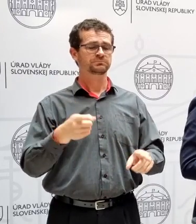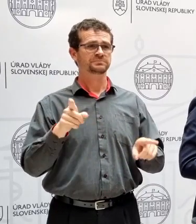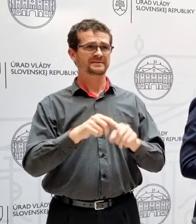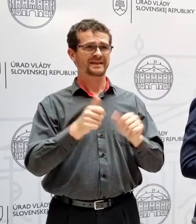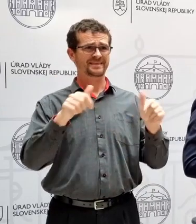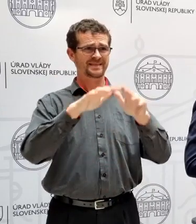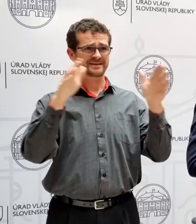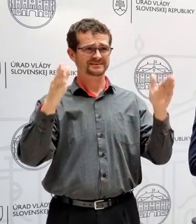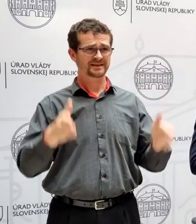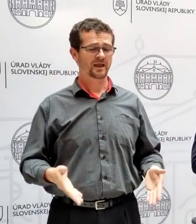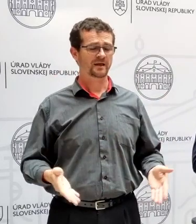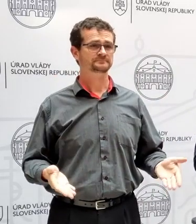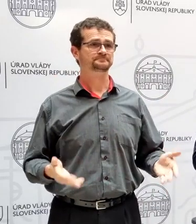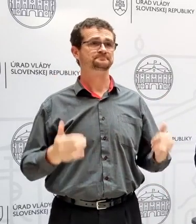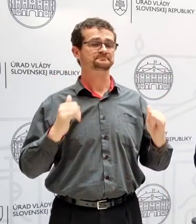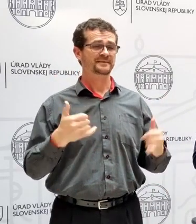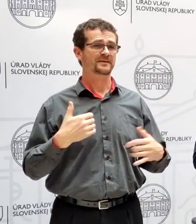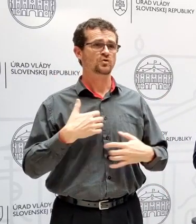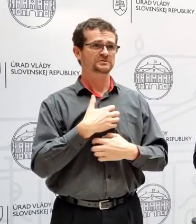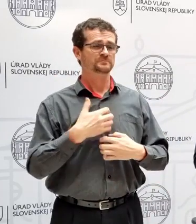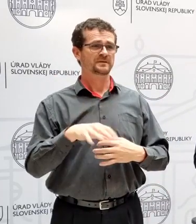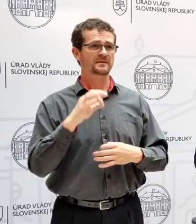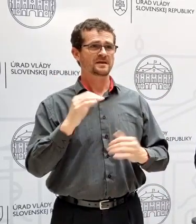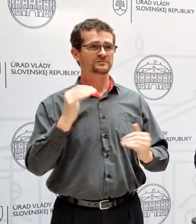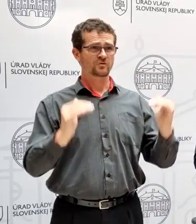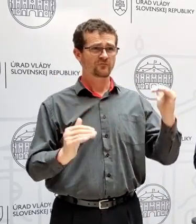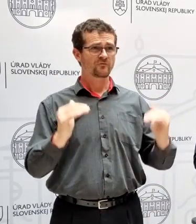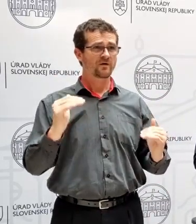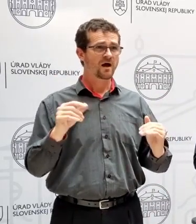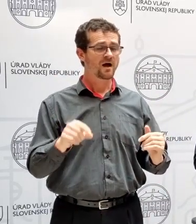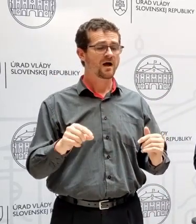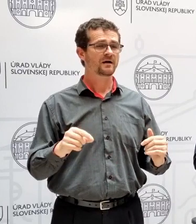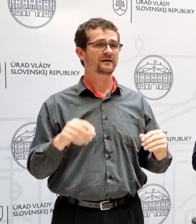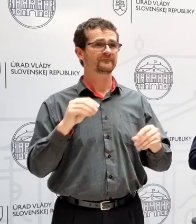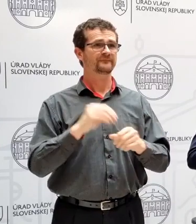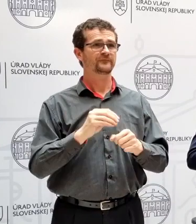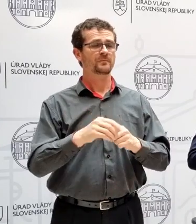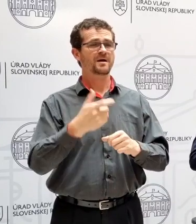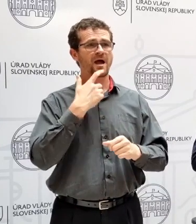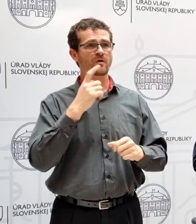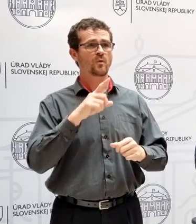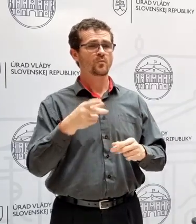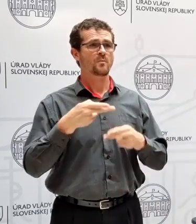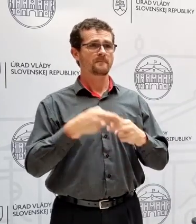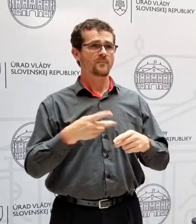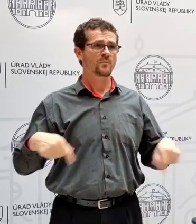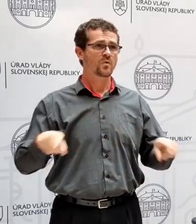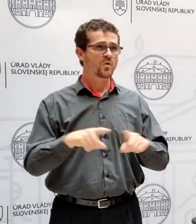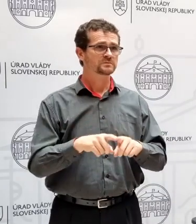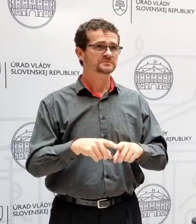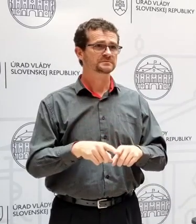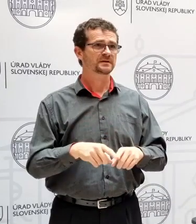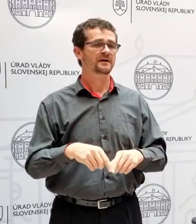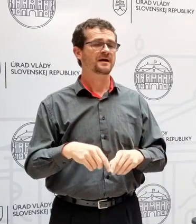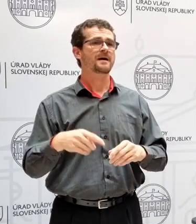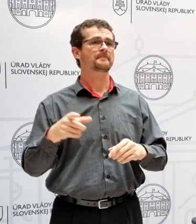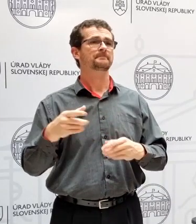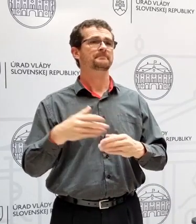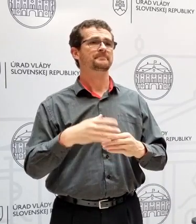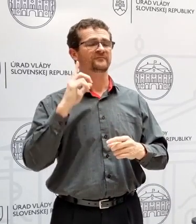tej jednej skrini. Takže áno, snažíme sa nájsť rovnováhu v tom, ako komu pomôcť a popri